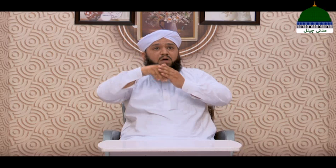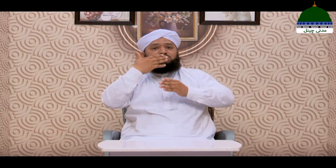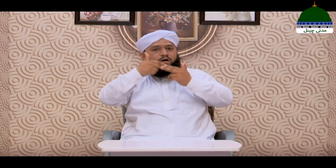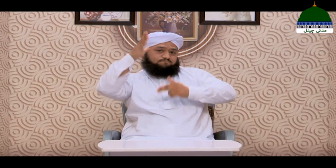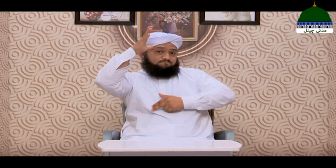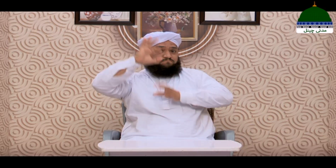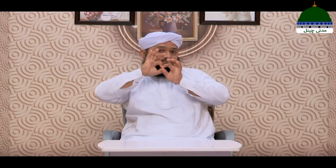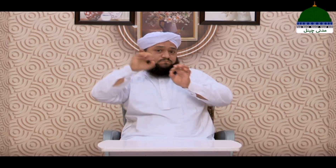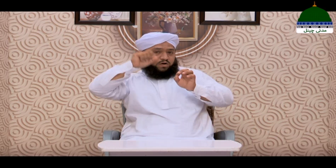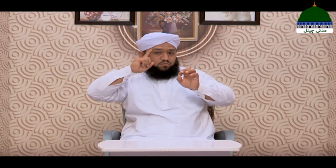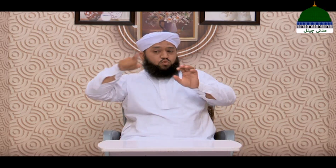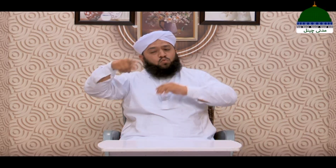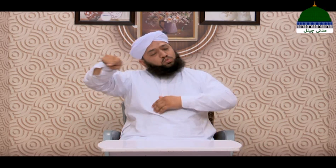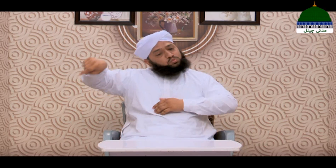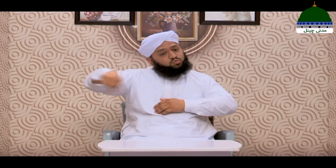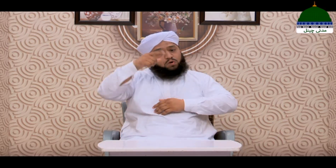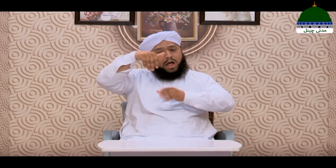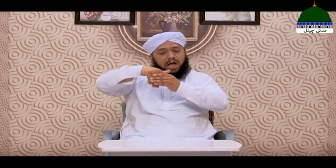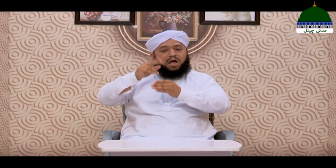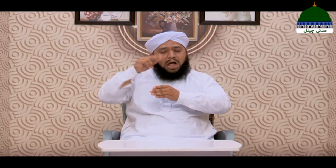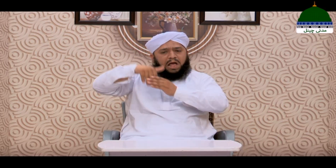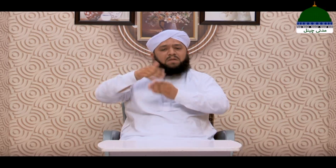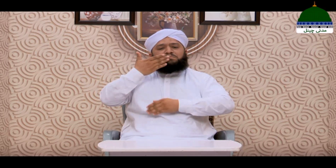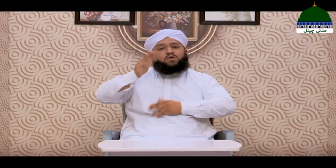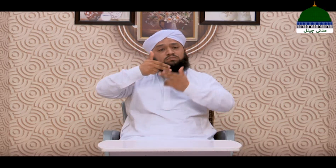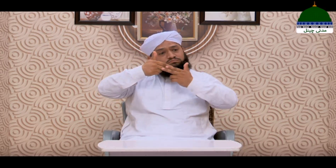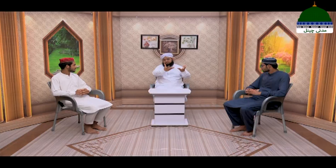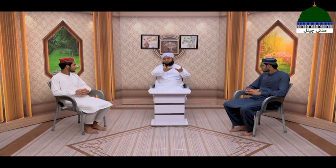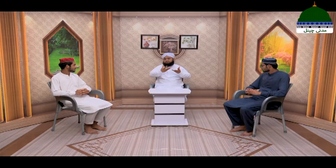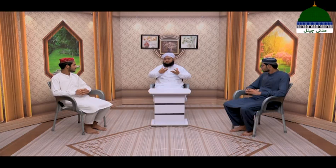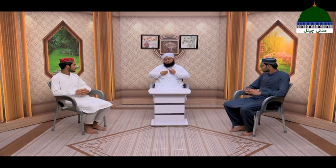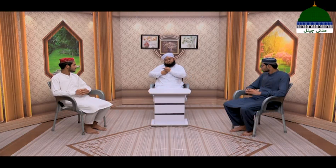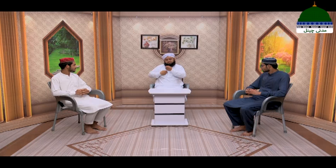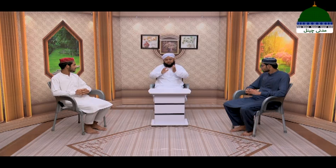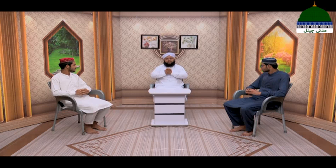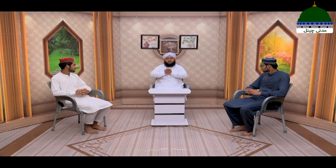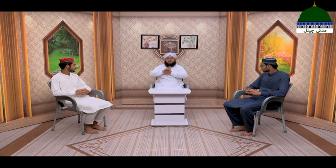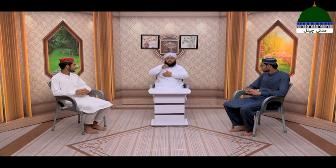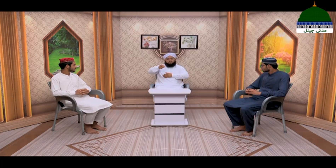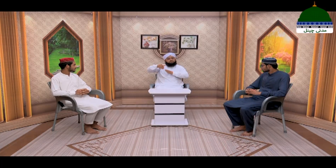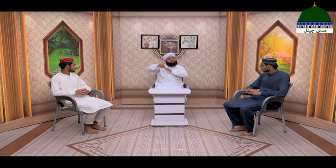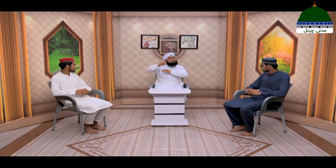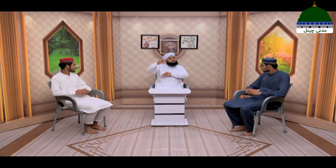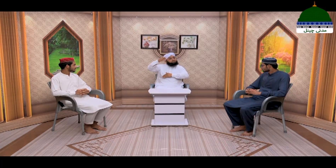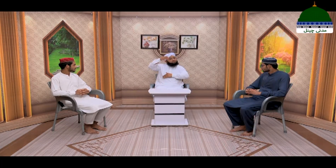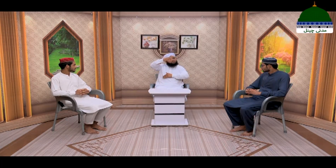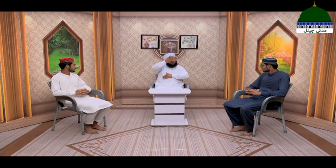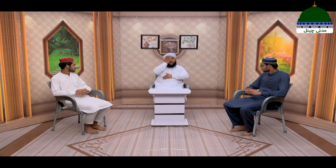بھیجا تاکہ اس عظیم معاملے کے متعلق معلومات حاصل کرے۔ سطیح کاہن ملک شام میں رہتا